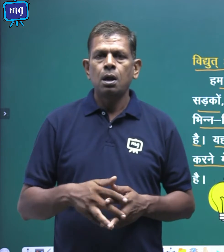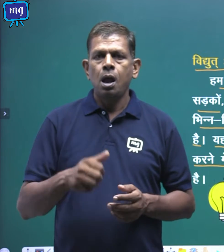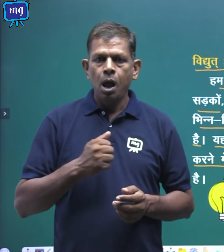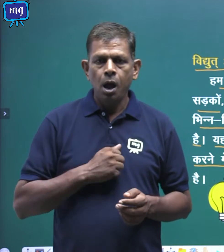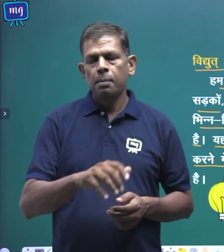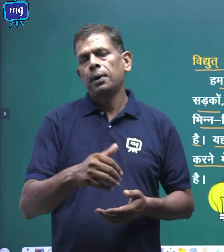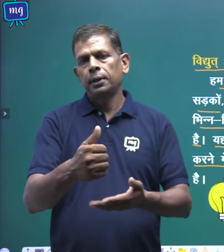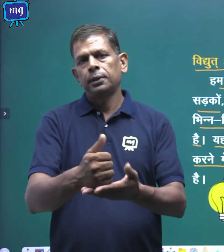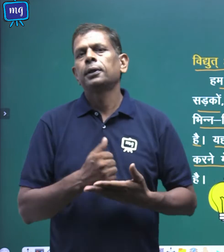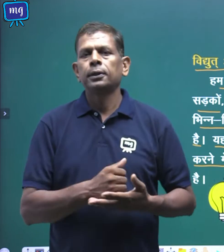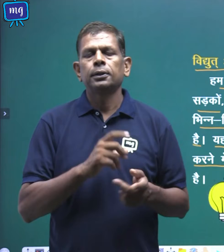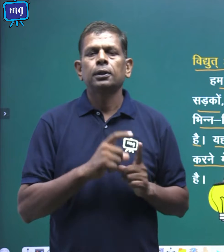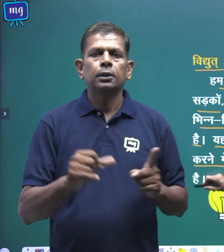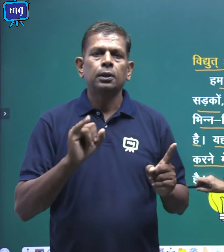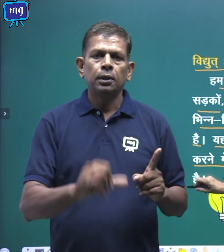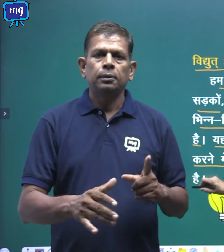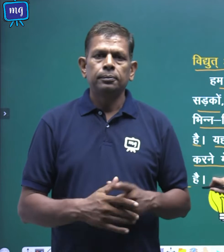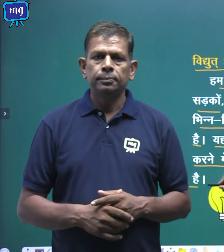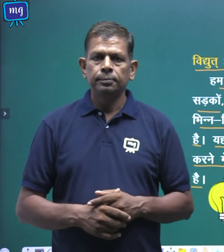हमारी सहायता करती है।